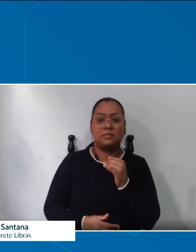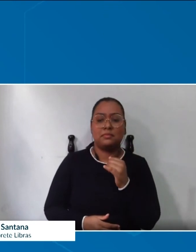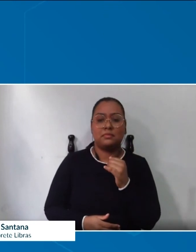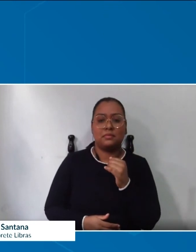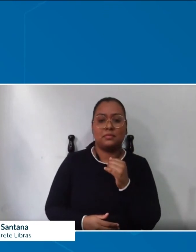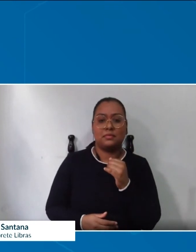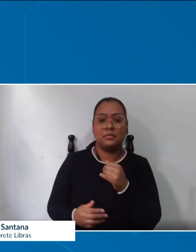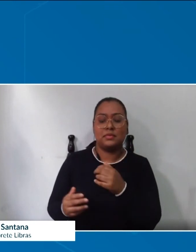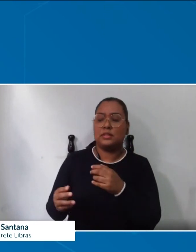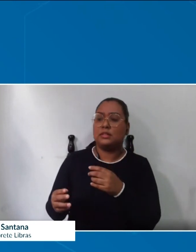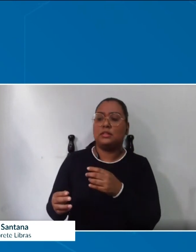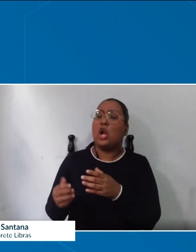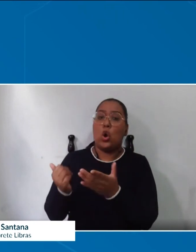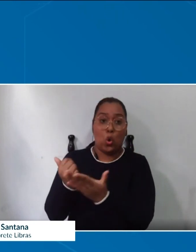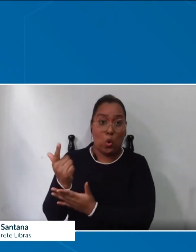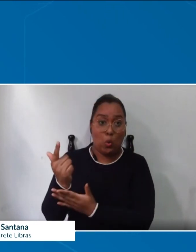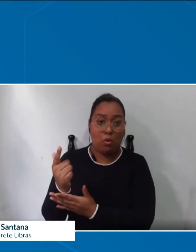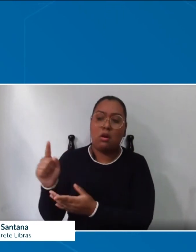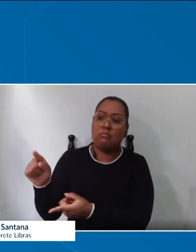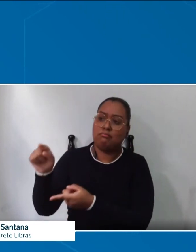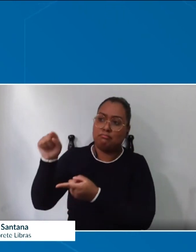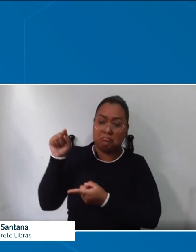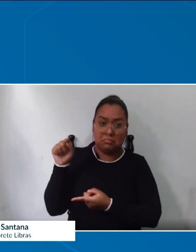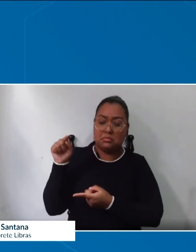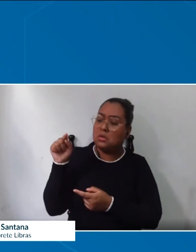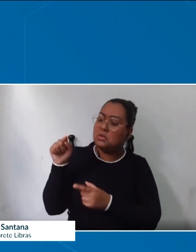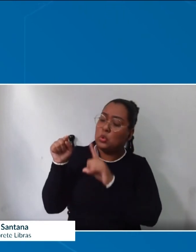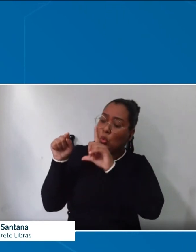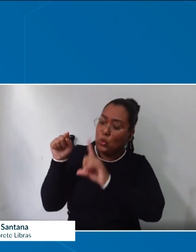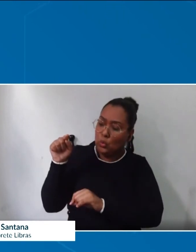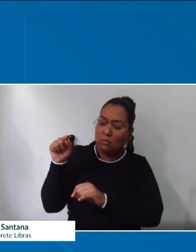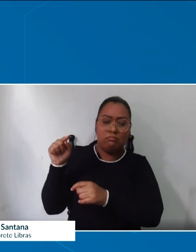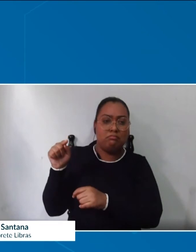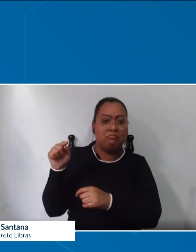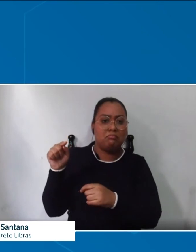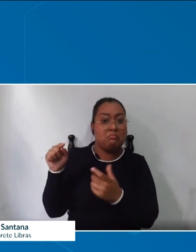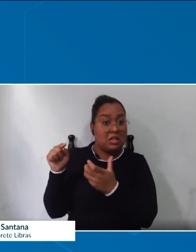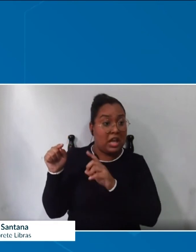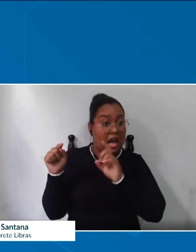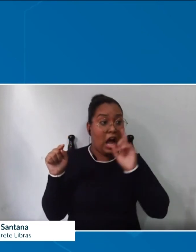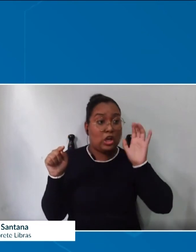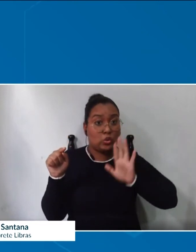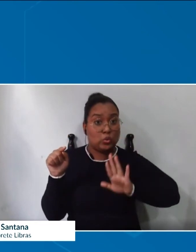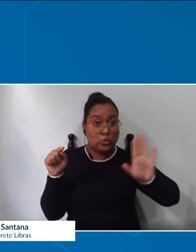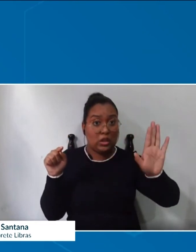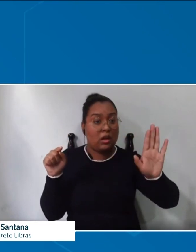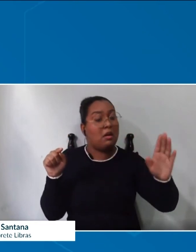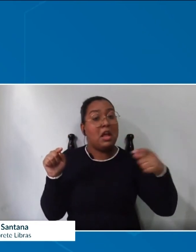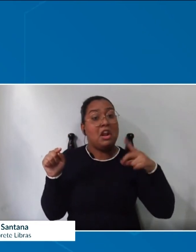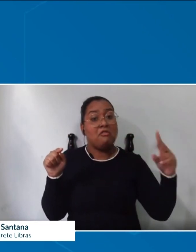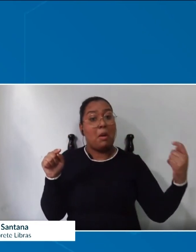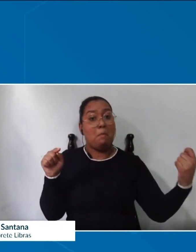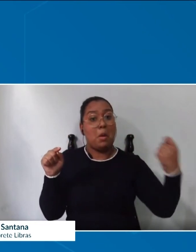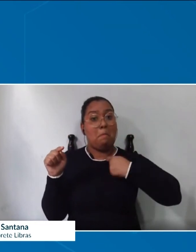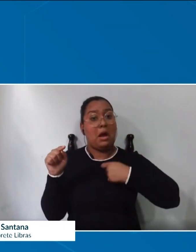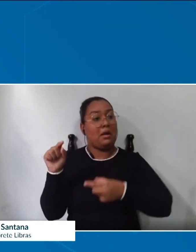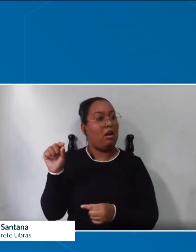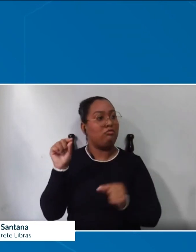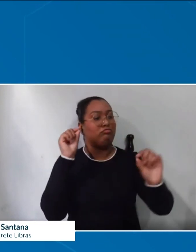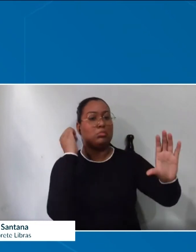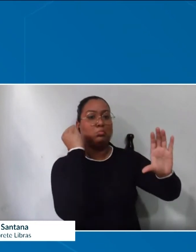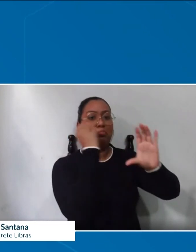o processo produtivo, para ser modificado? Olha, nós te pagamos para você nos ajudar com essa logística. Isso poderia ser